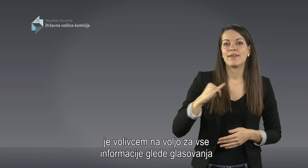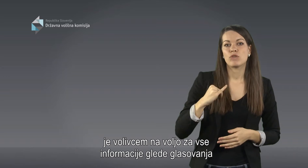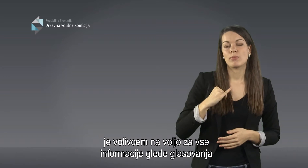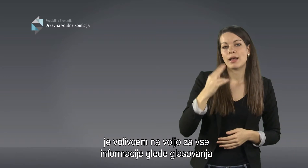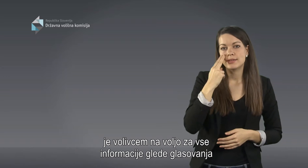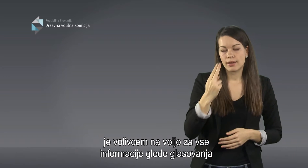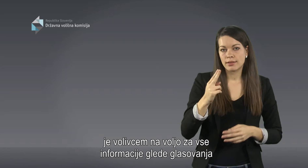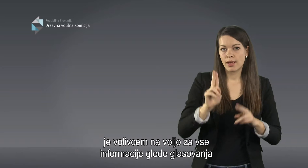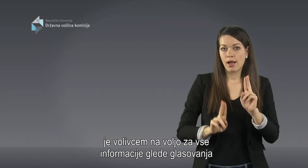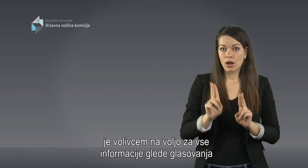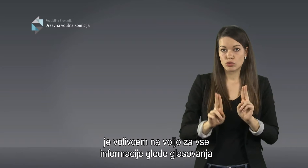glede glasovanja na referendumu